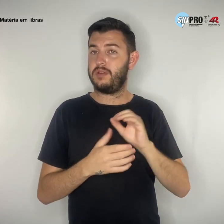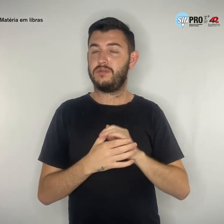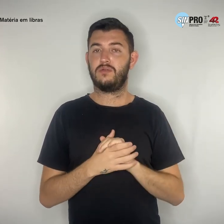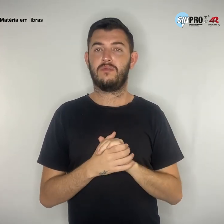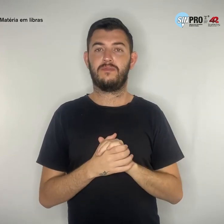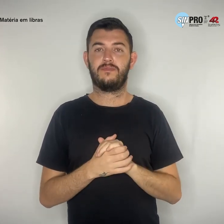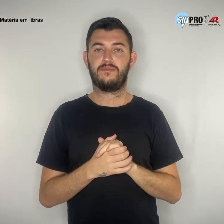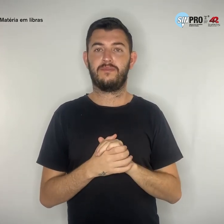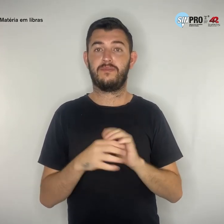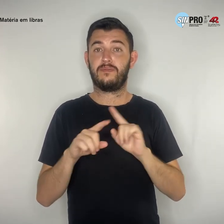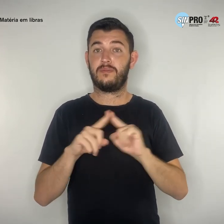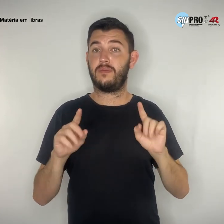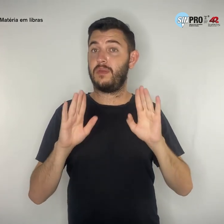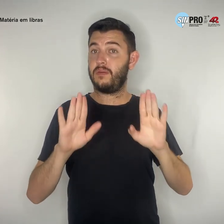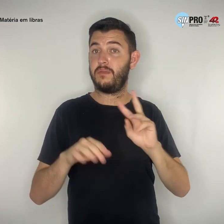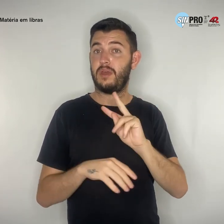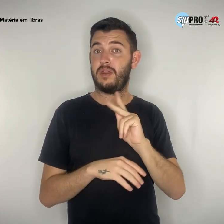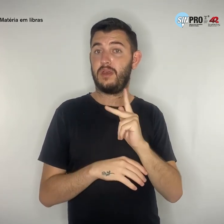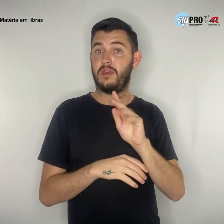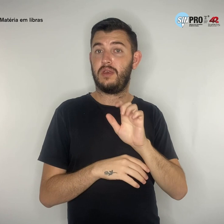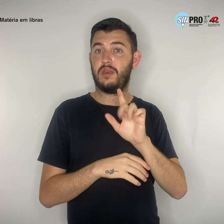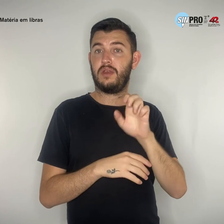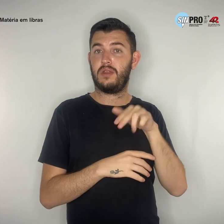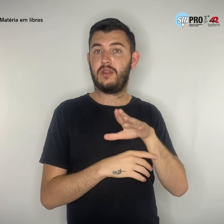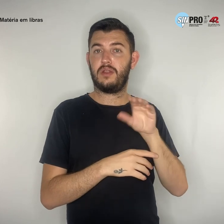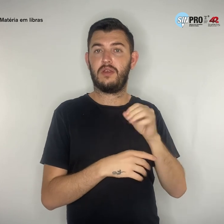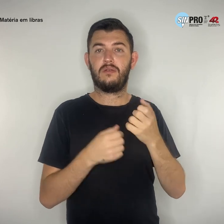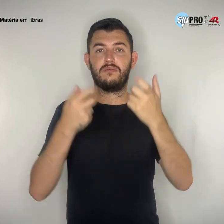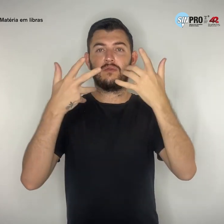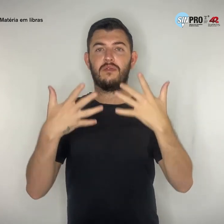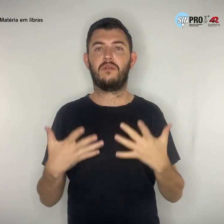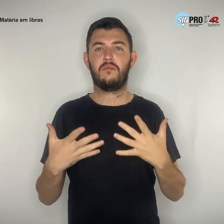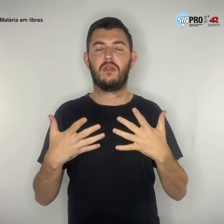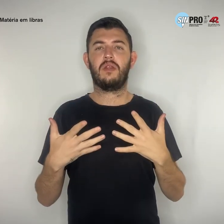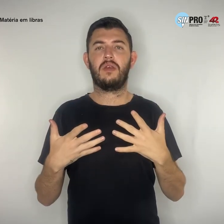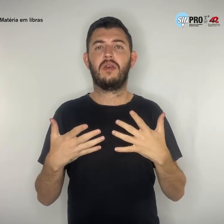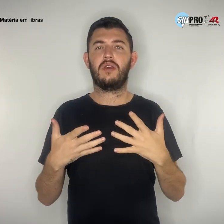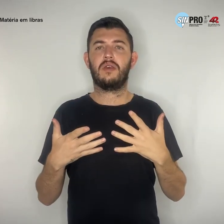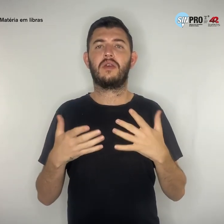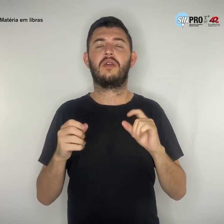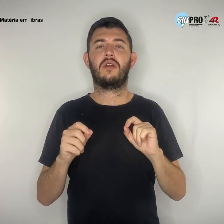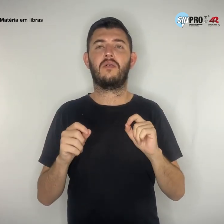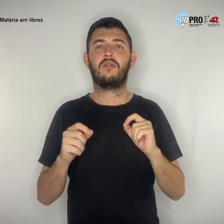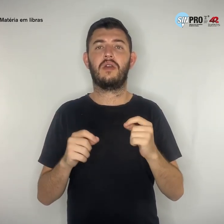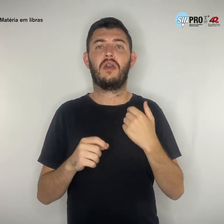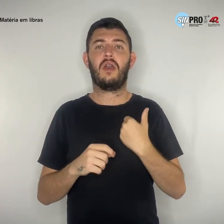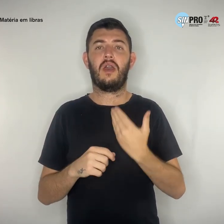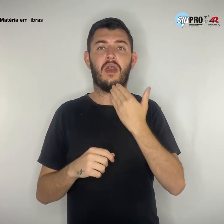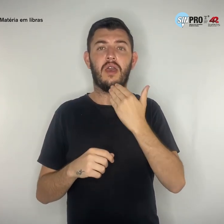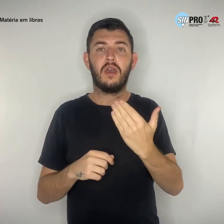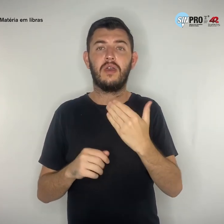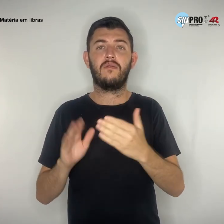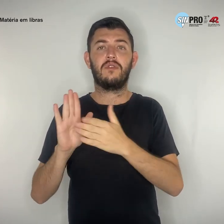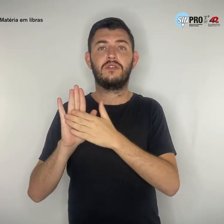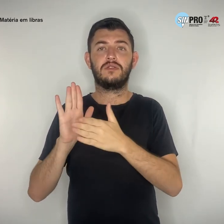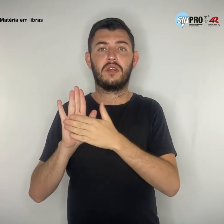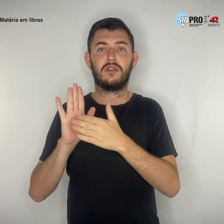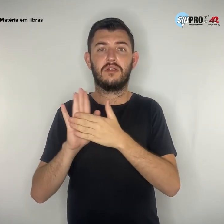com Heleno, a reivindicação da formação de uma comissão para discutir o piso